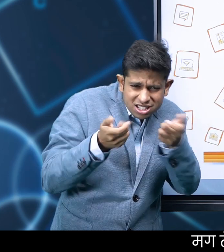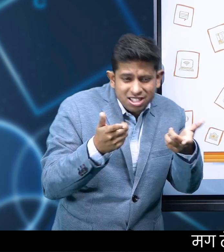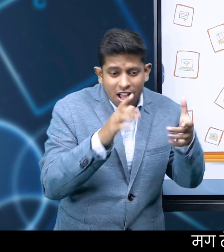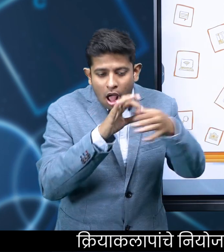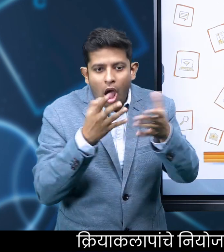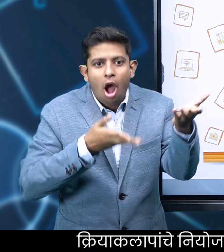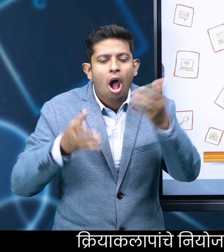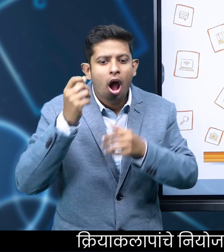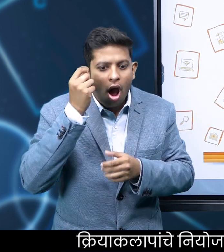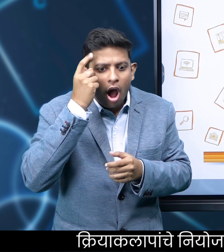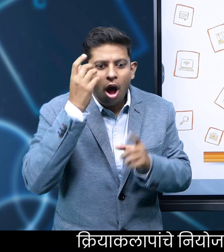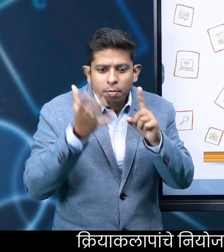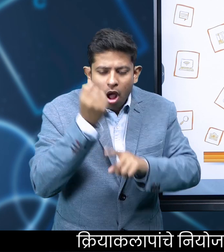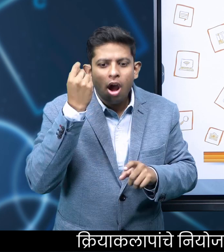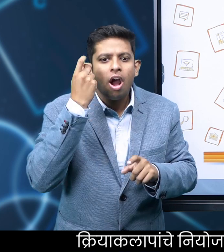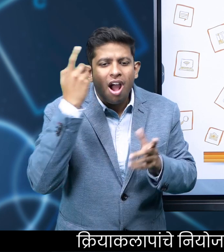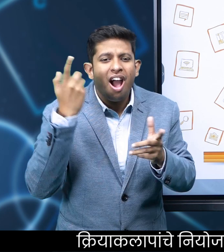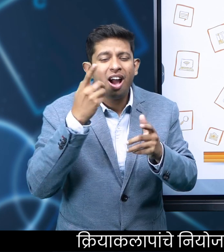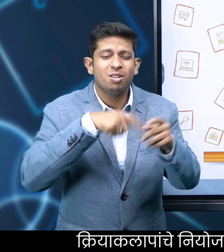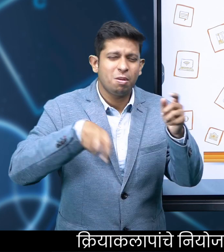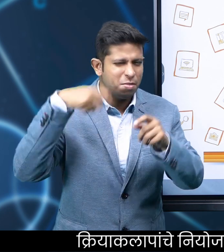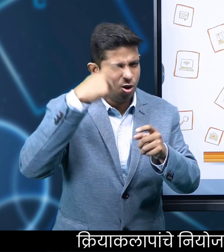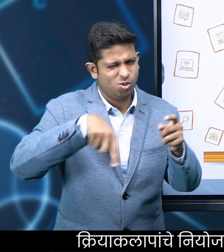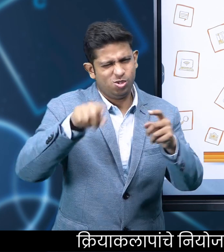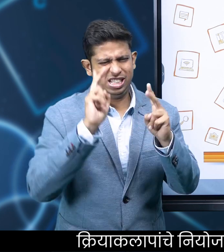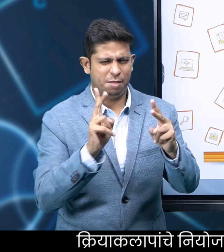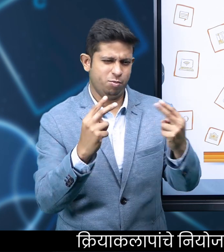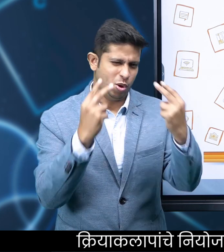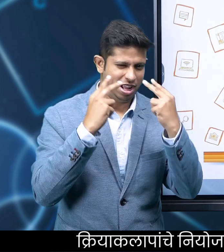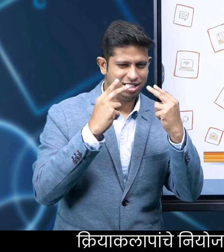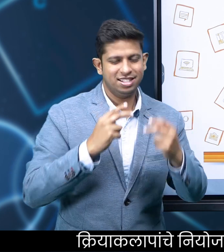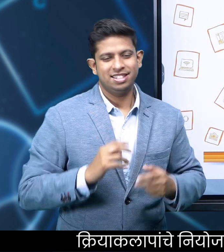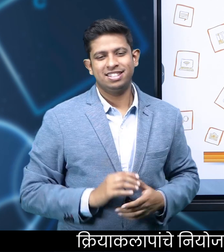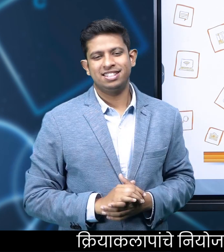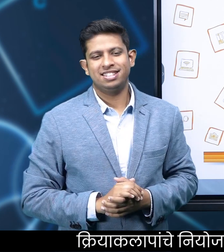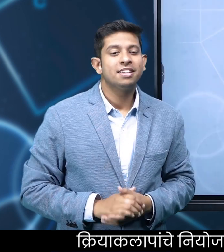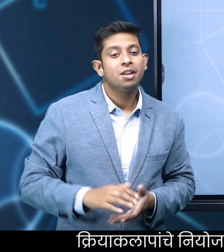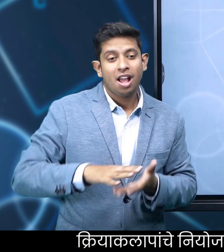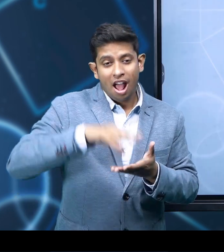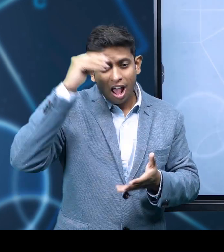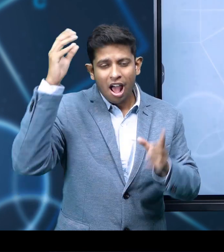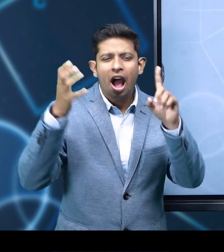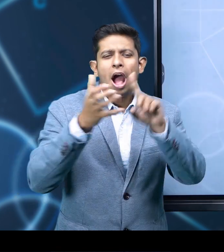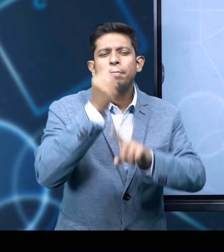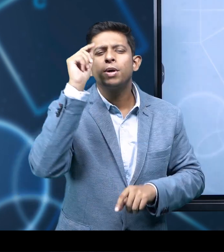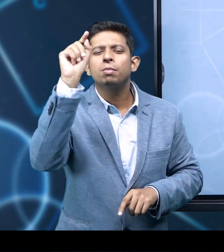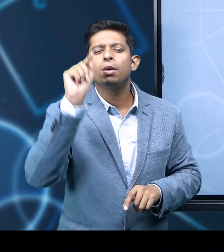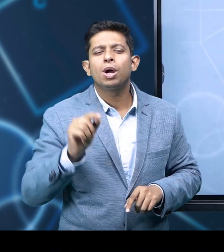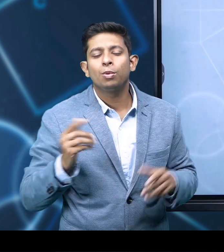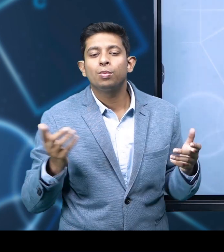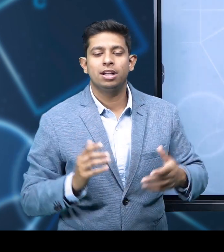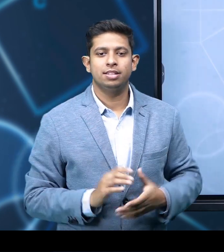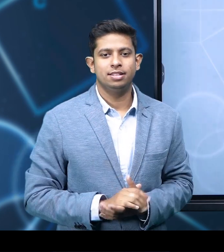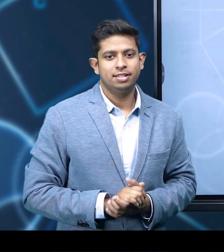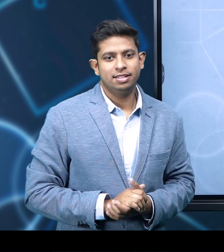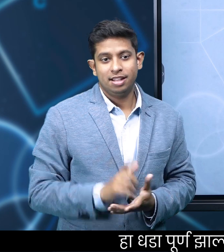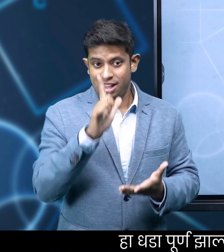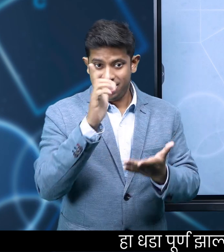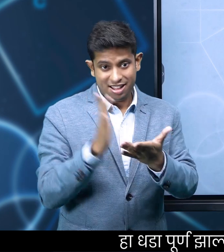असो, क्रियाकल्पांचे नियोजन असो किंवा वेळ व्यवस्थापन करणे असो. शिकण्याचे परिणाम. हा धडा